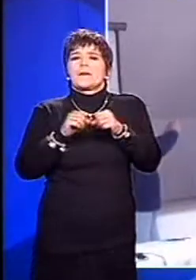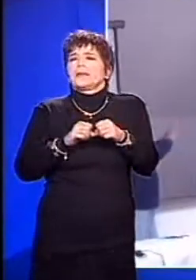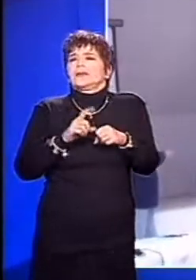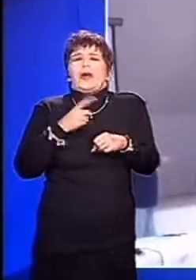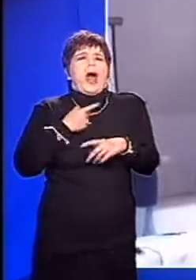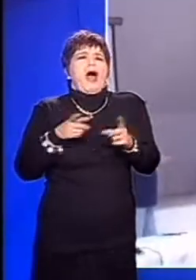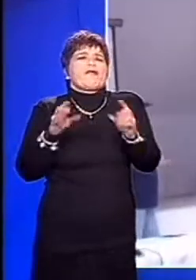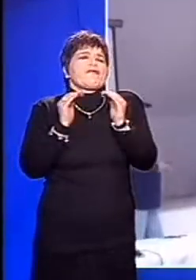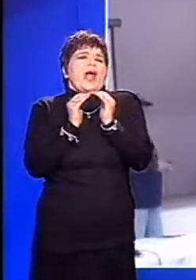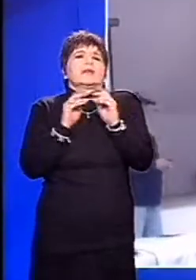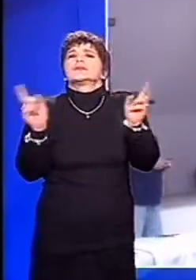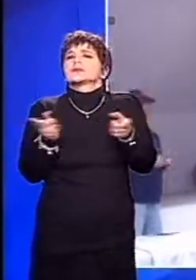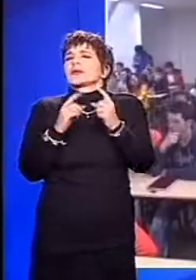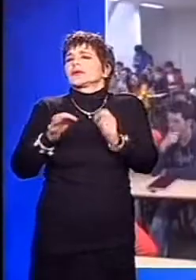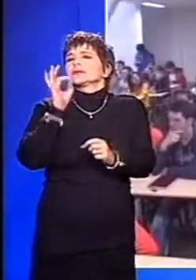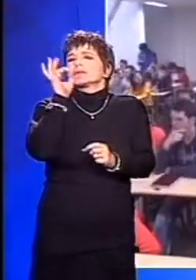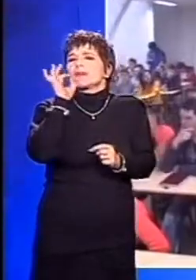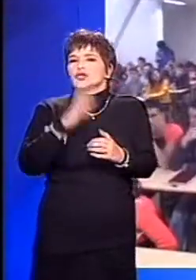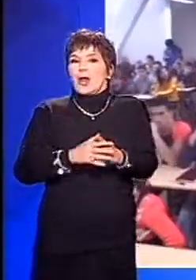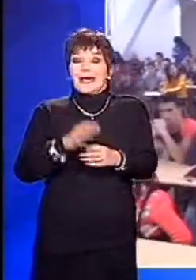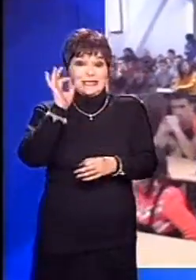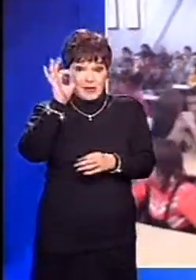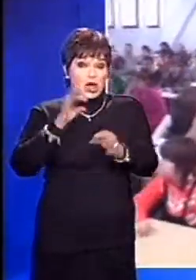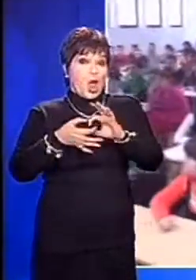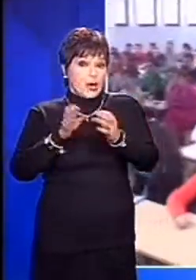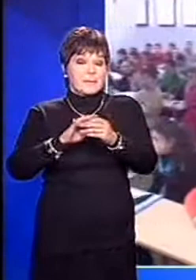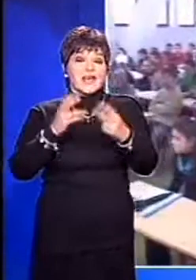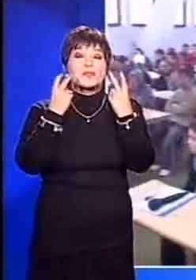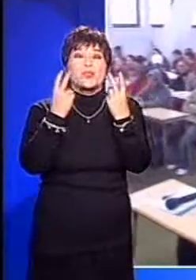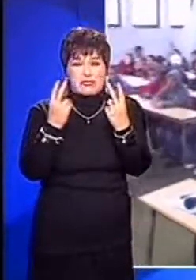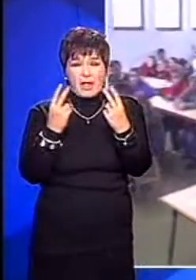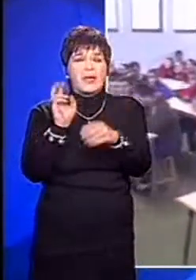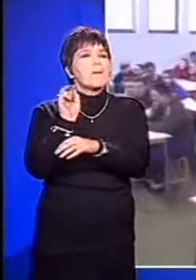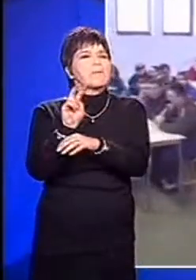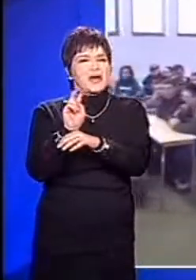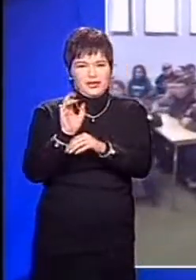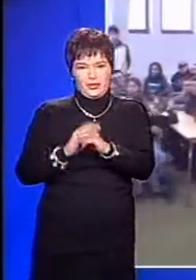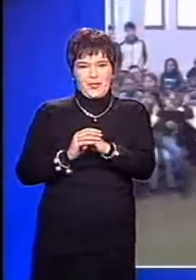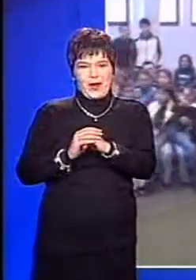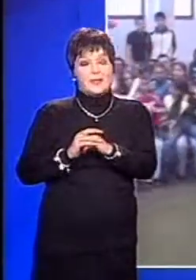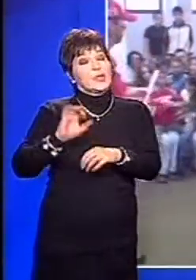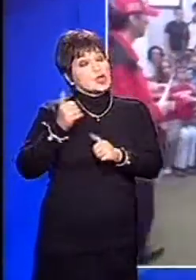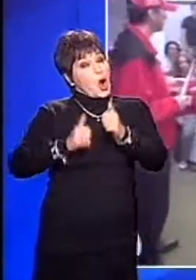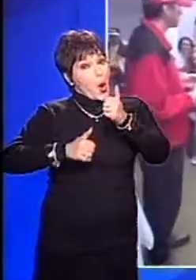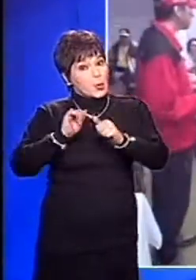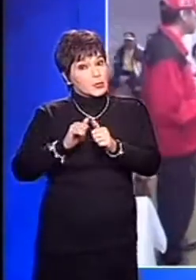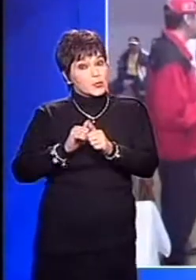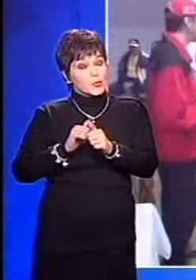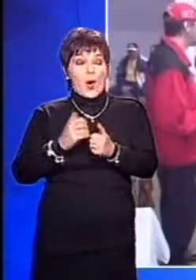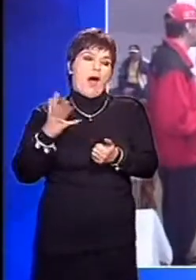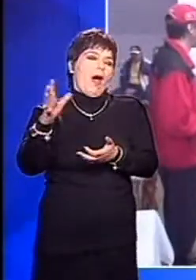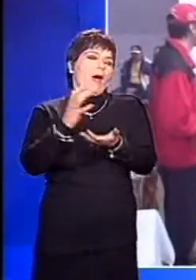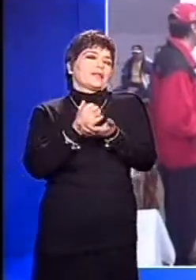unei ceremonii autentice. La Special Olympics, importantă este participarea, dar și prezența profesorilor de la